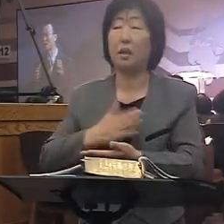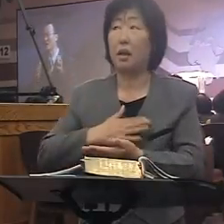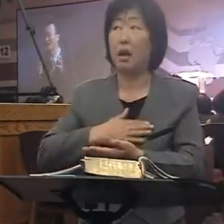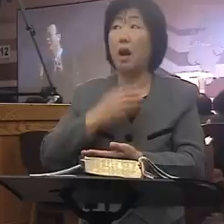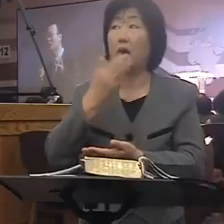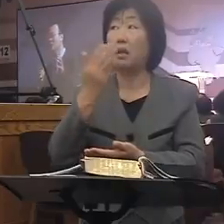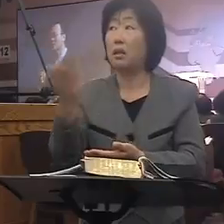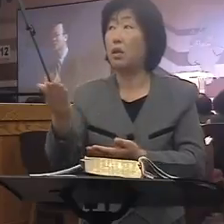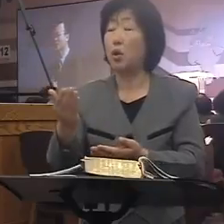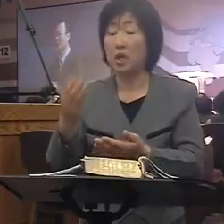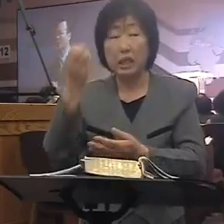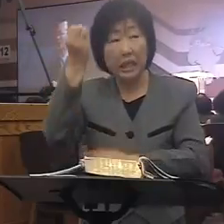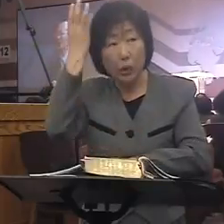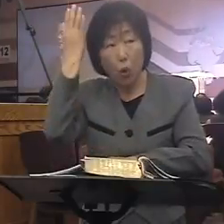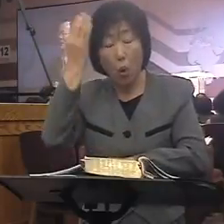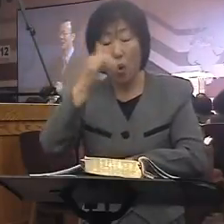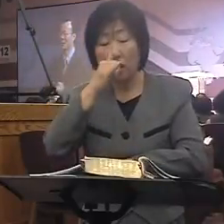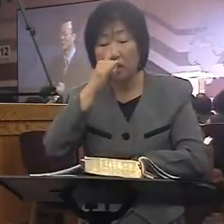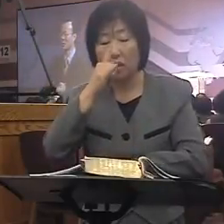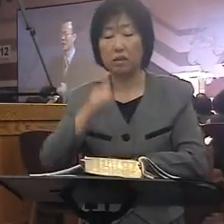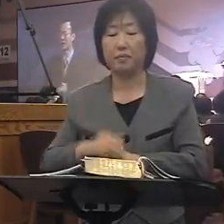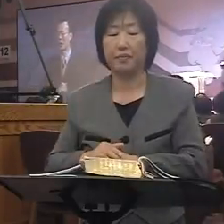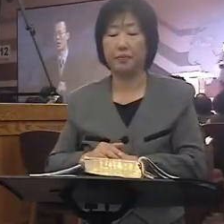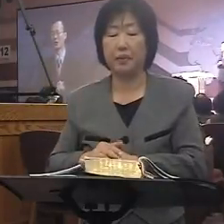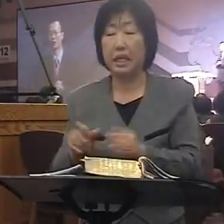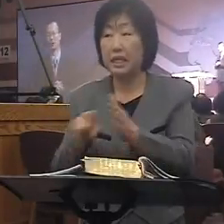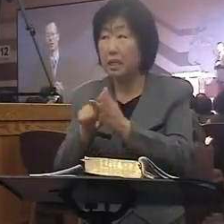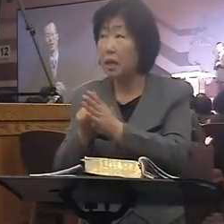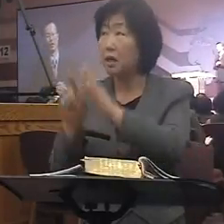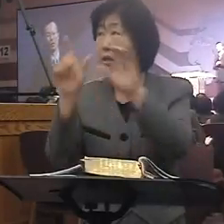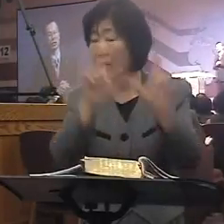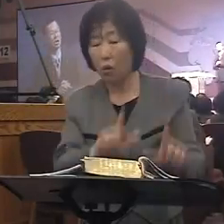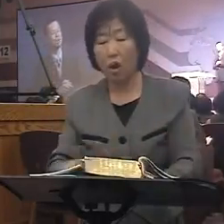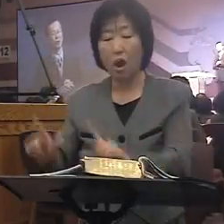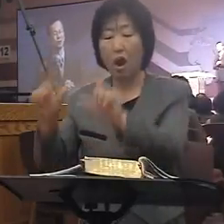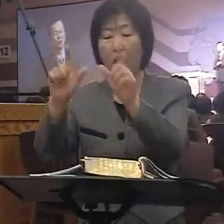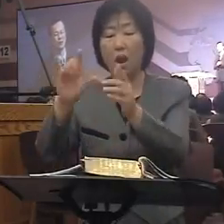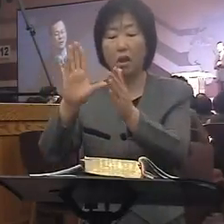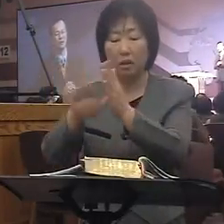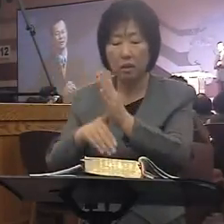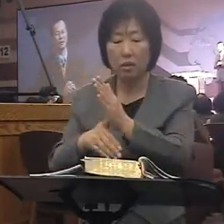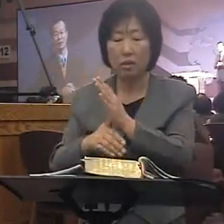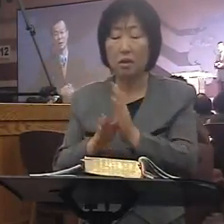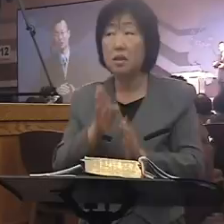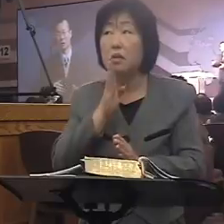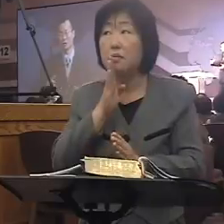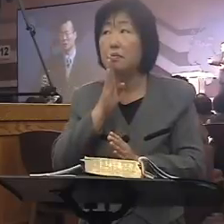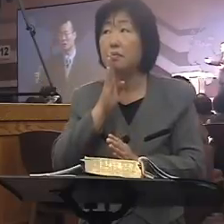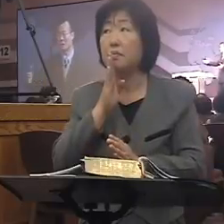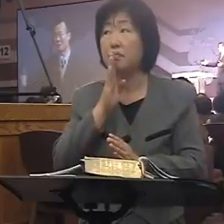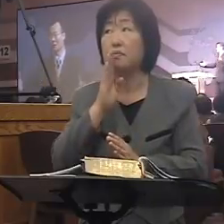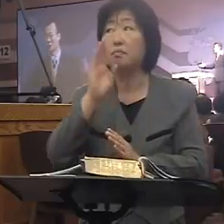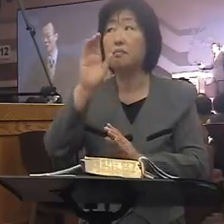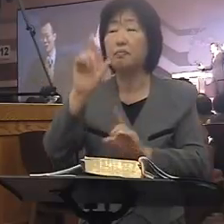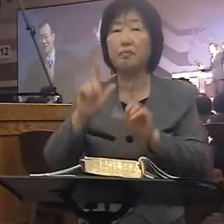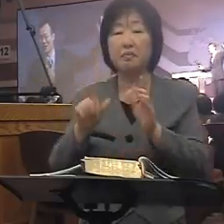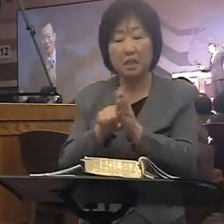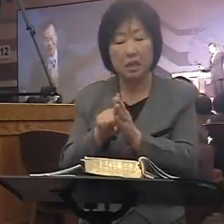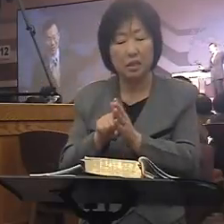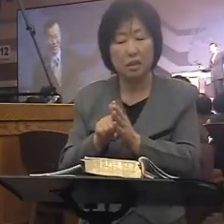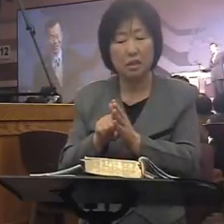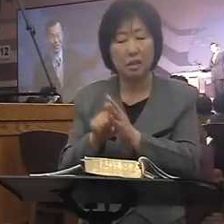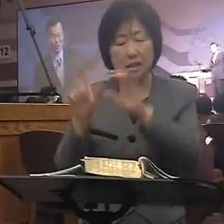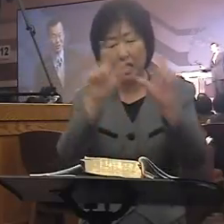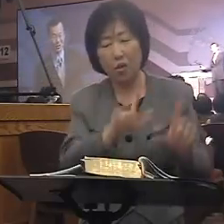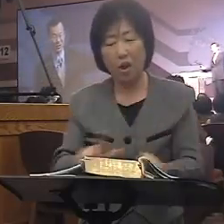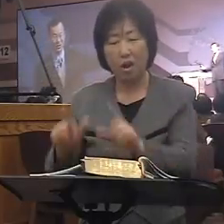내가 그를 잊고 있었을 때, 여러분, 신앙생활 할 때도 우리가 이거 참 모순인데, 신앙생활 열심히 하면서 주님을